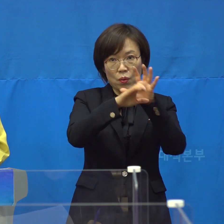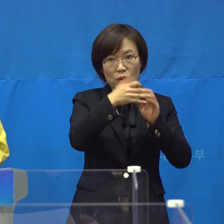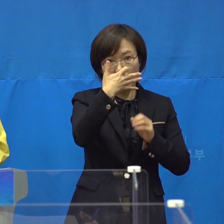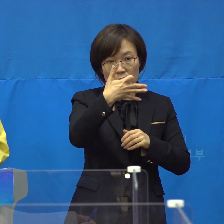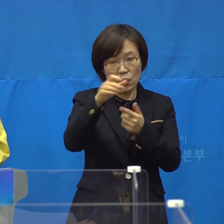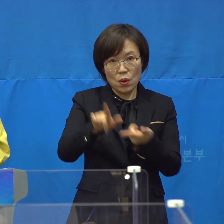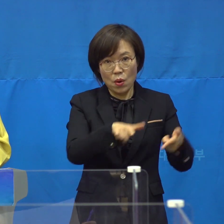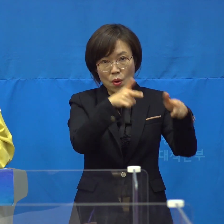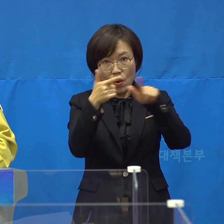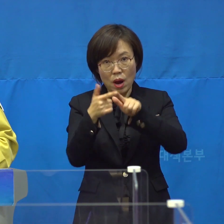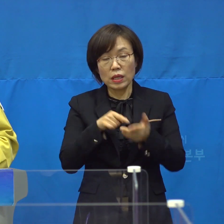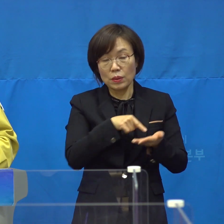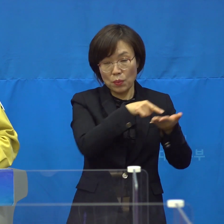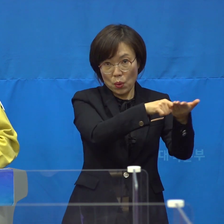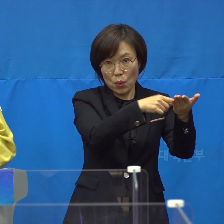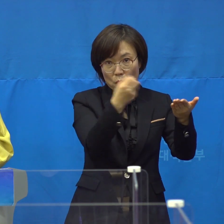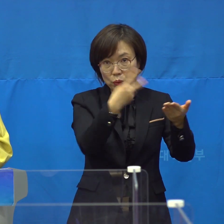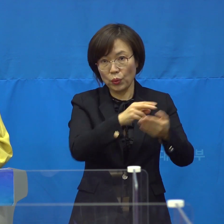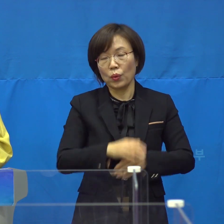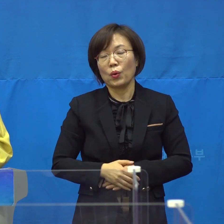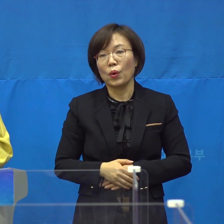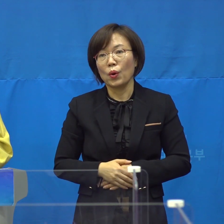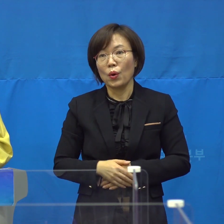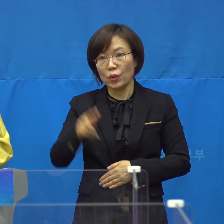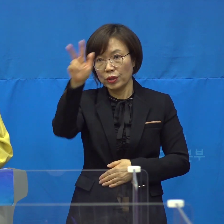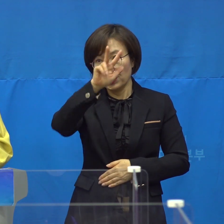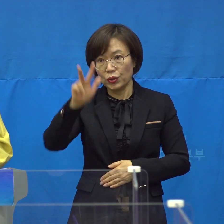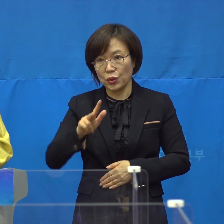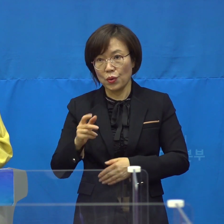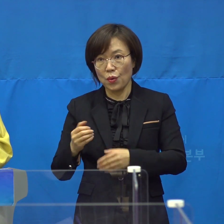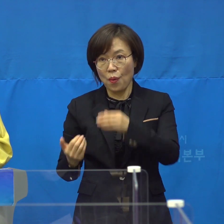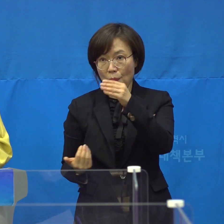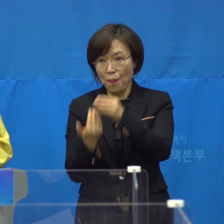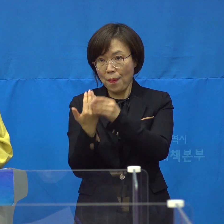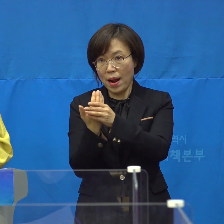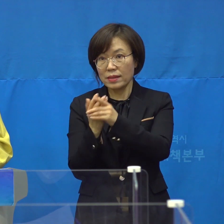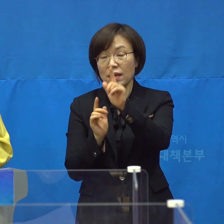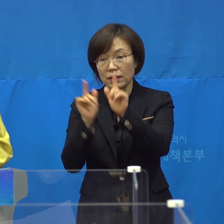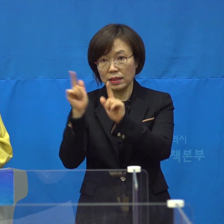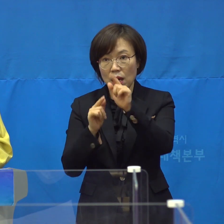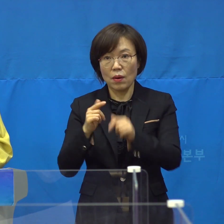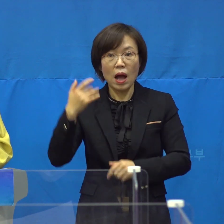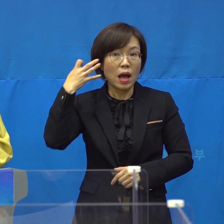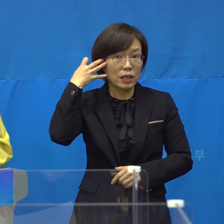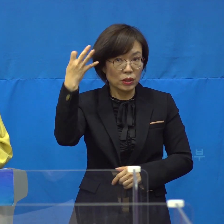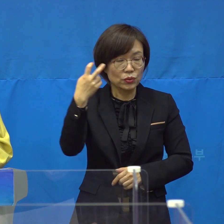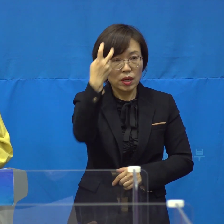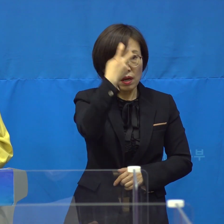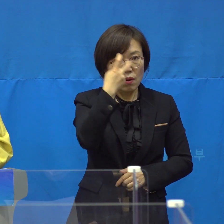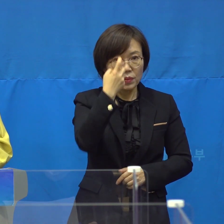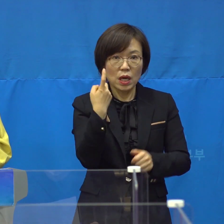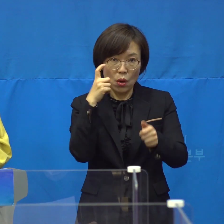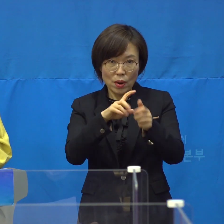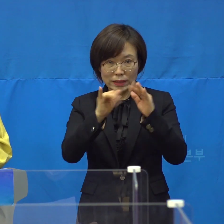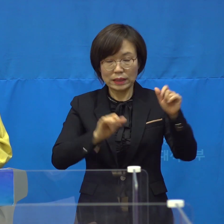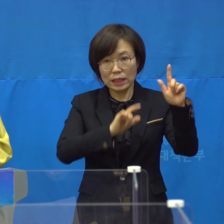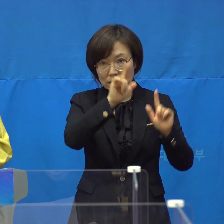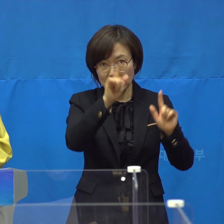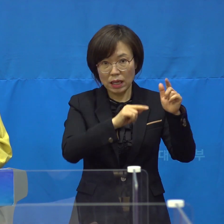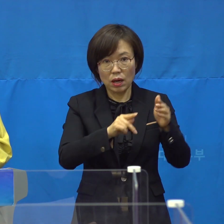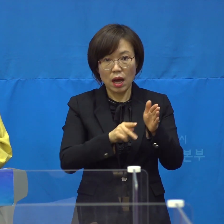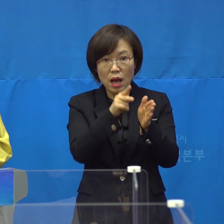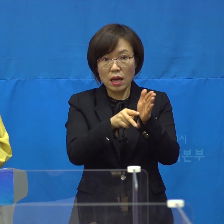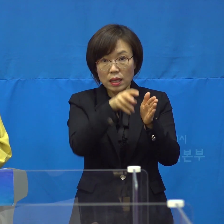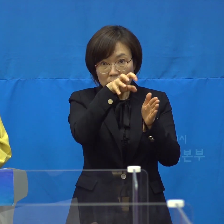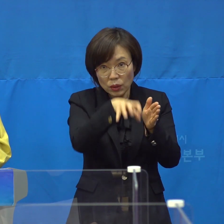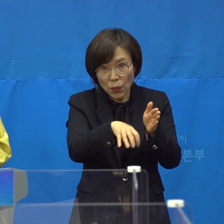코로나19 1일 상황 보고와 19페이지 전국 발생 현황 추이, 2주간 검사 및 확진자 현황,